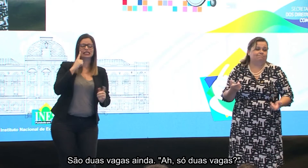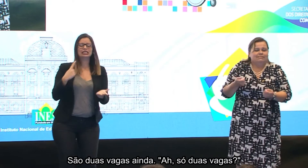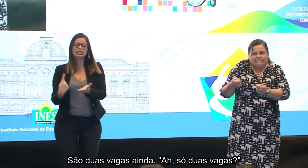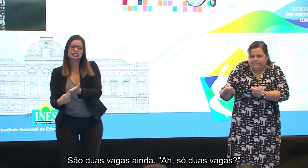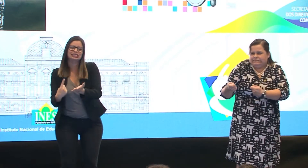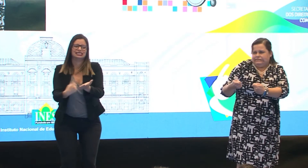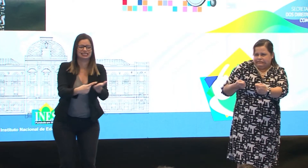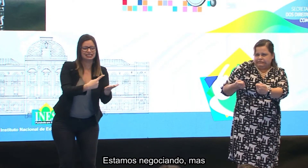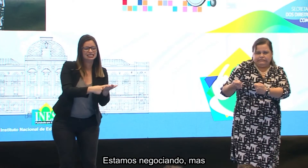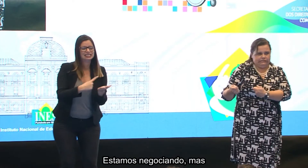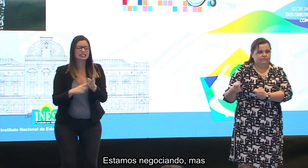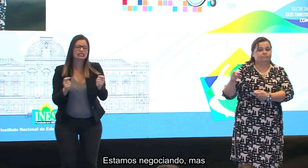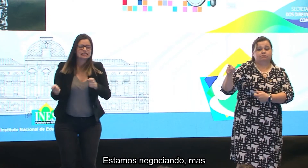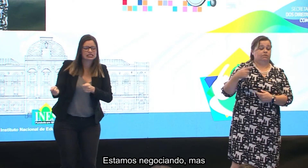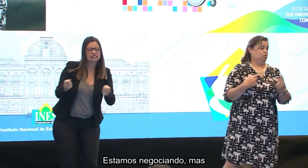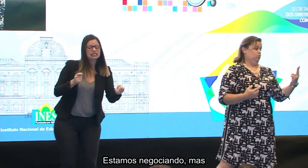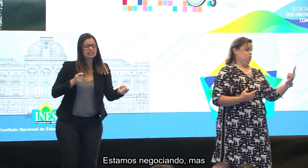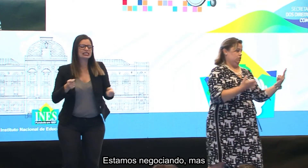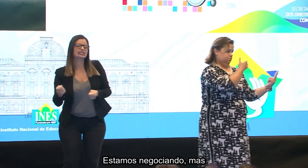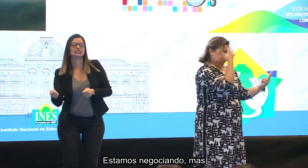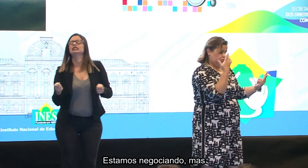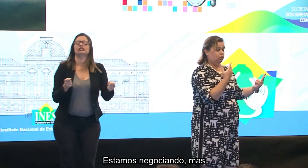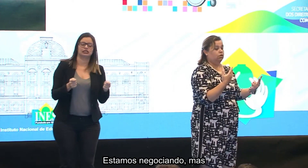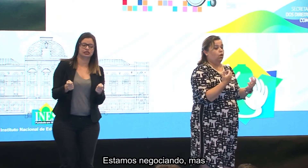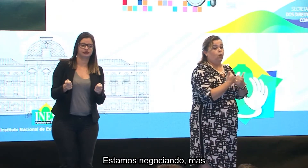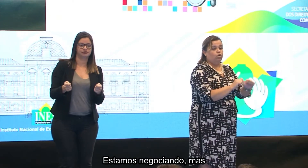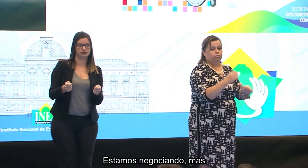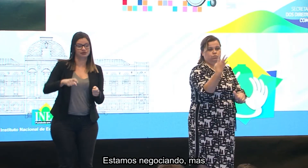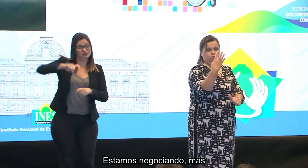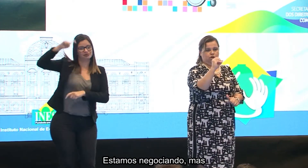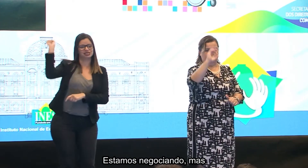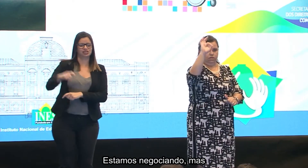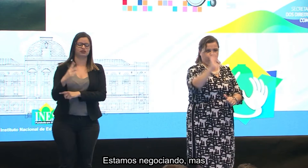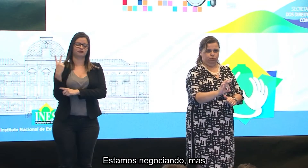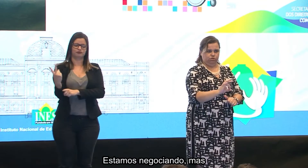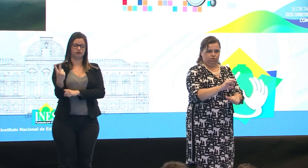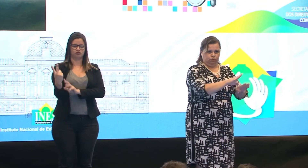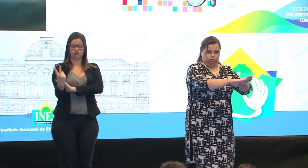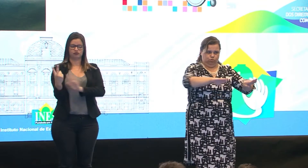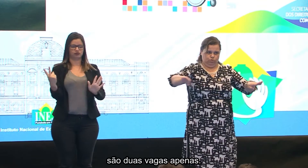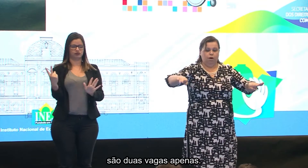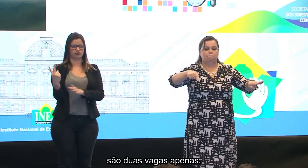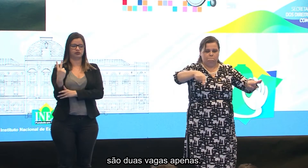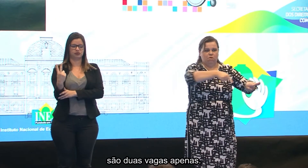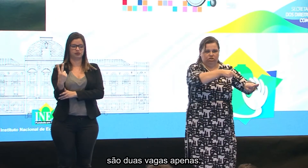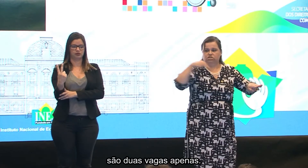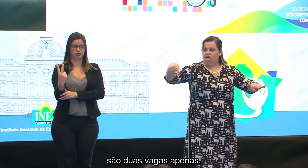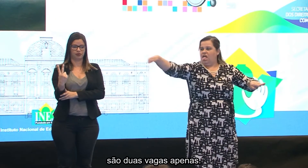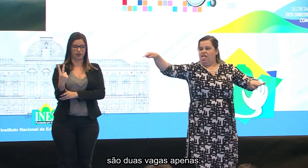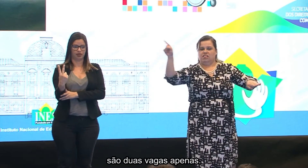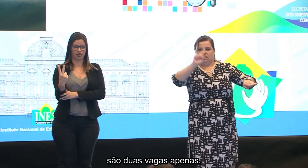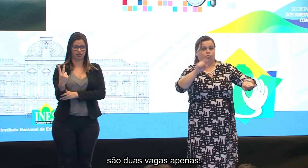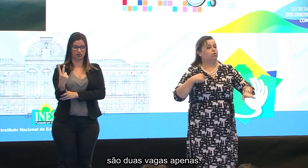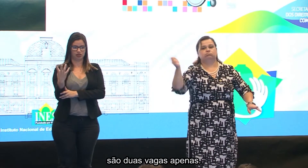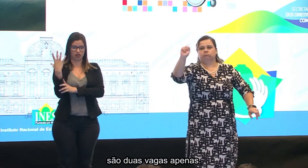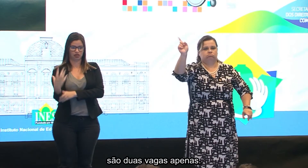vagas. Estamos negociando, mas nós precisamos, são 2